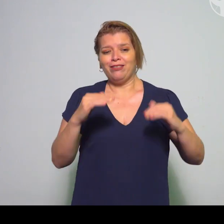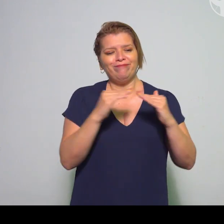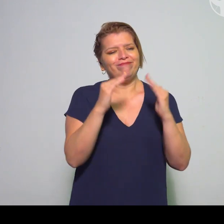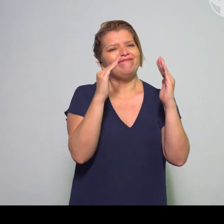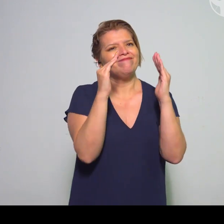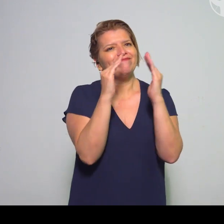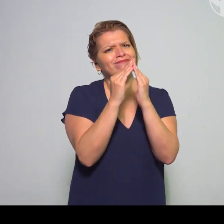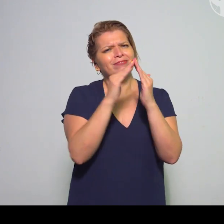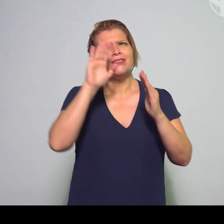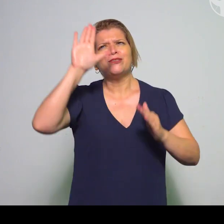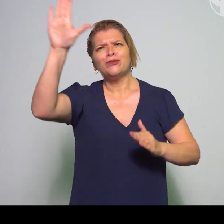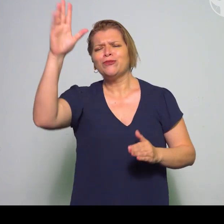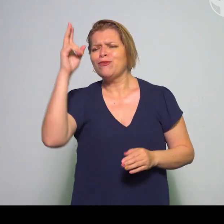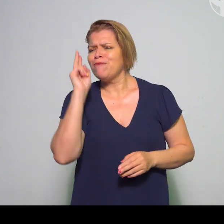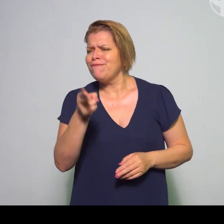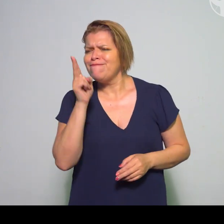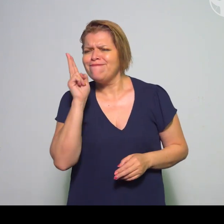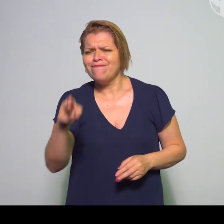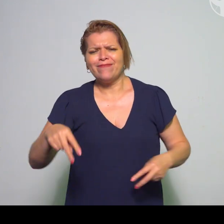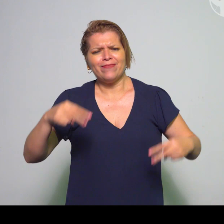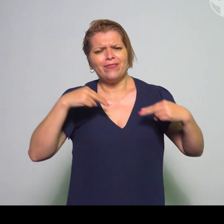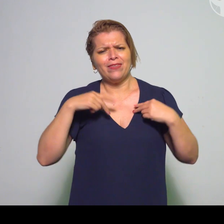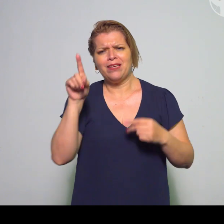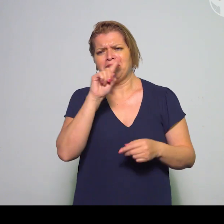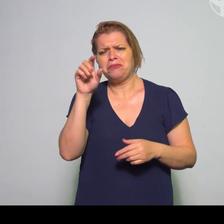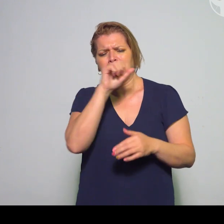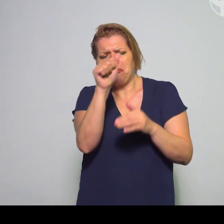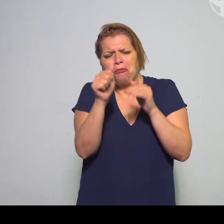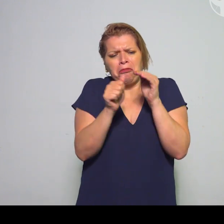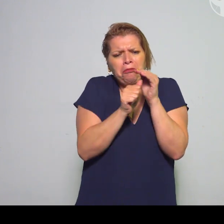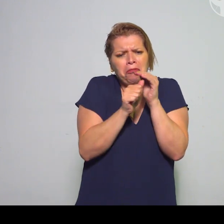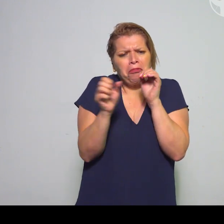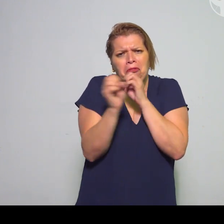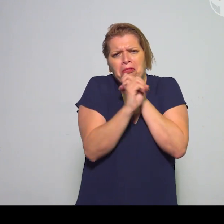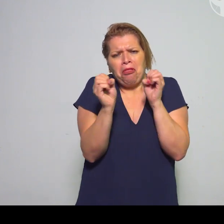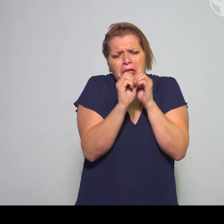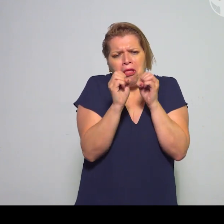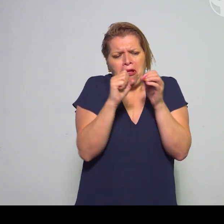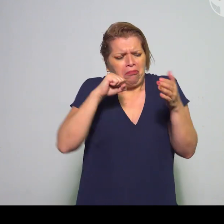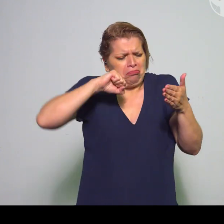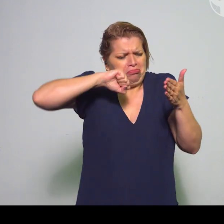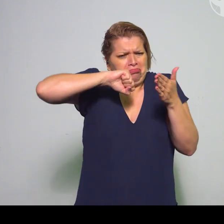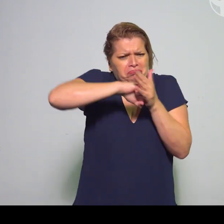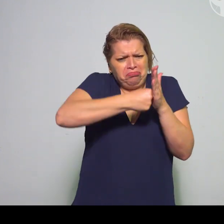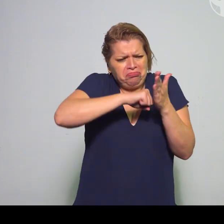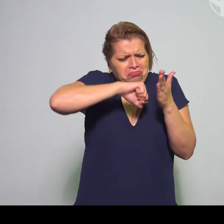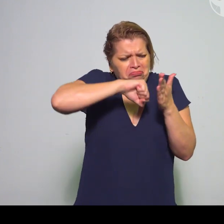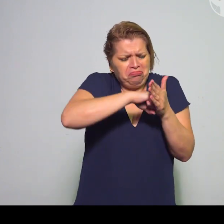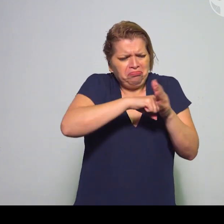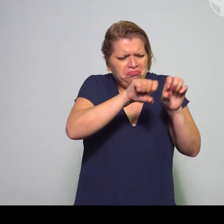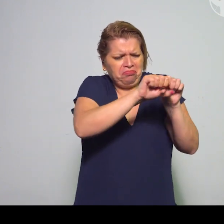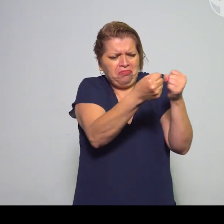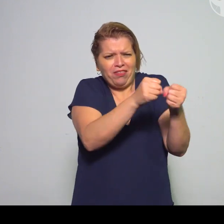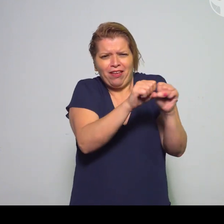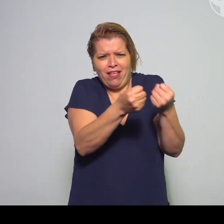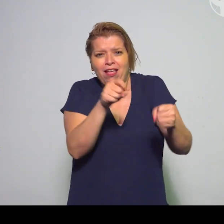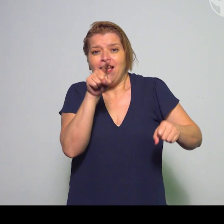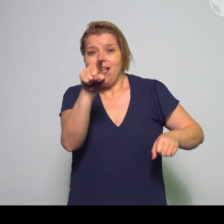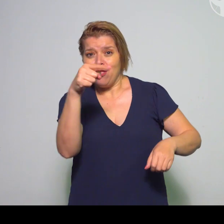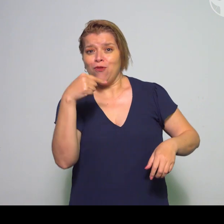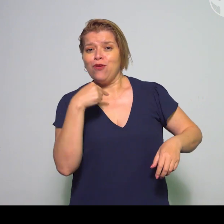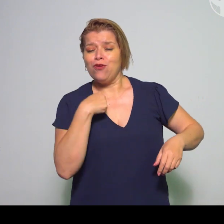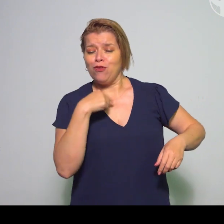manos. Es más, es su misma vida, sin esconder sus cicatrices. Él fue